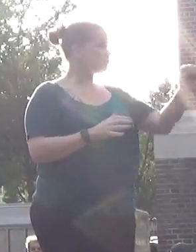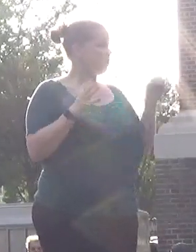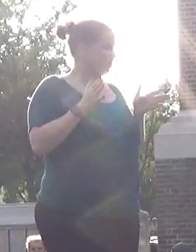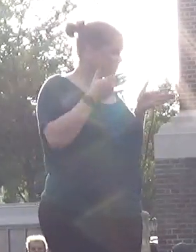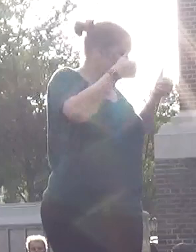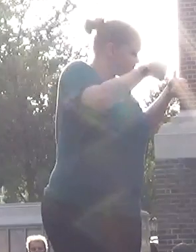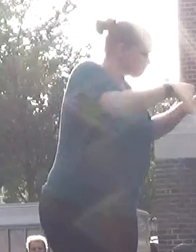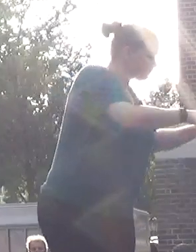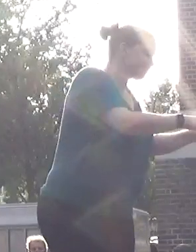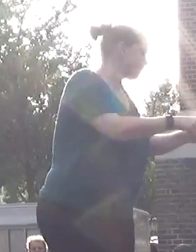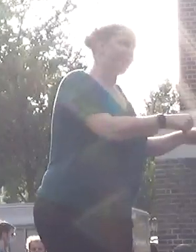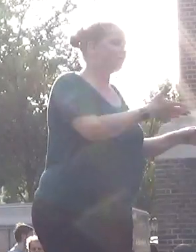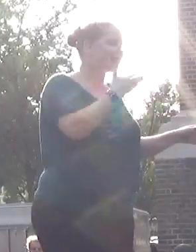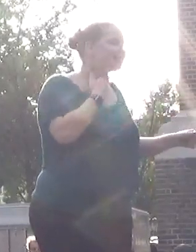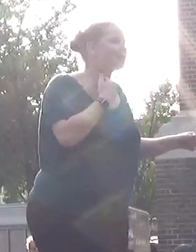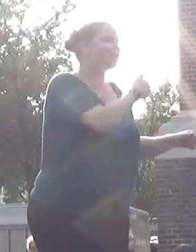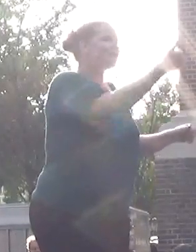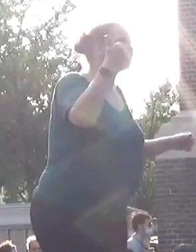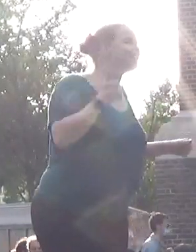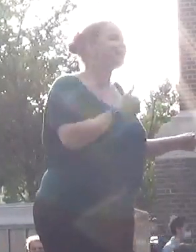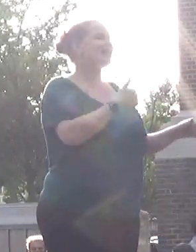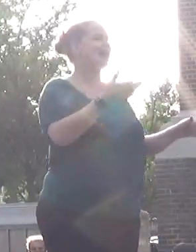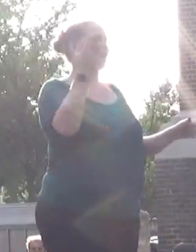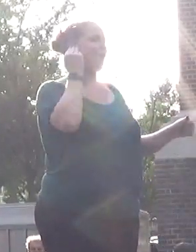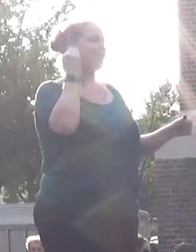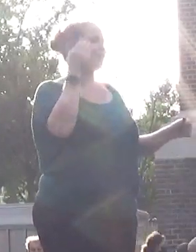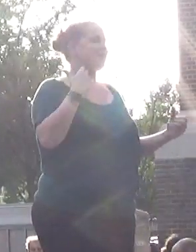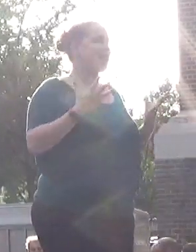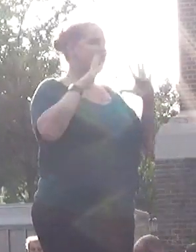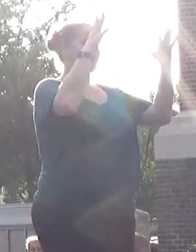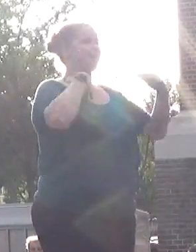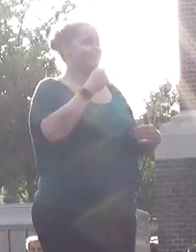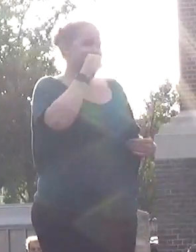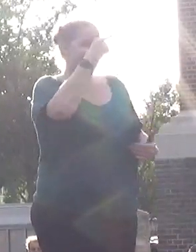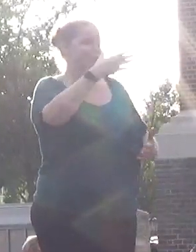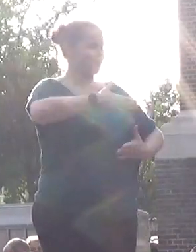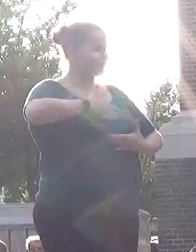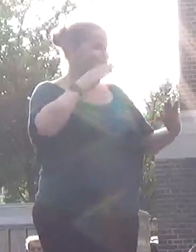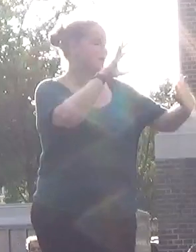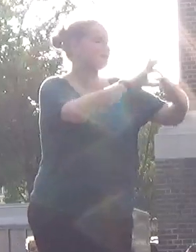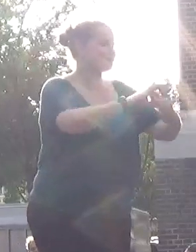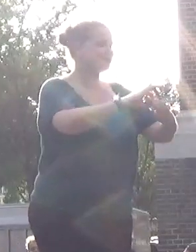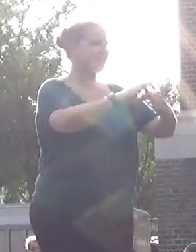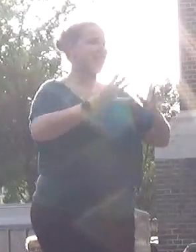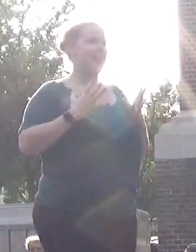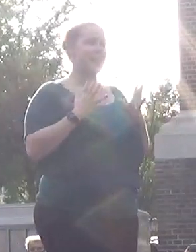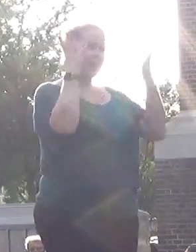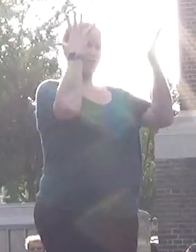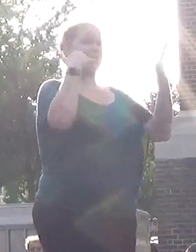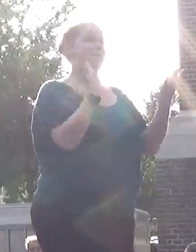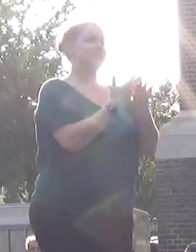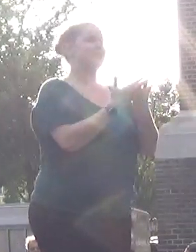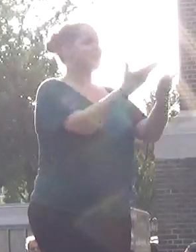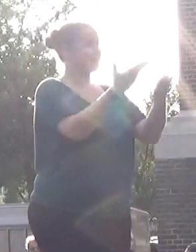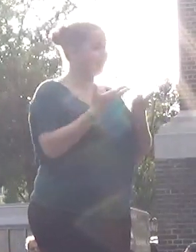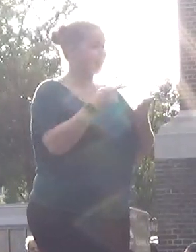van mensen overal hoorbaar die simpelweg willen leven naar hun talent om lief te hebben, om te leven naar de bestemming die hen is gegeven.